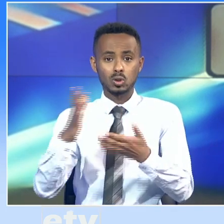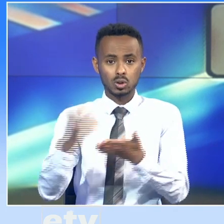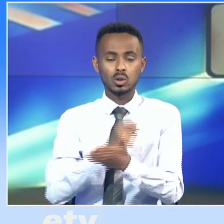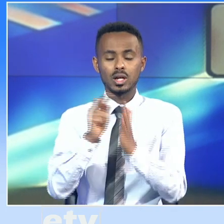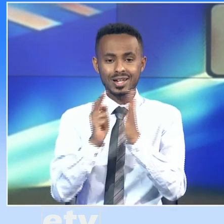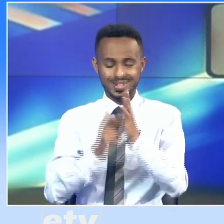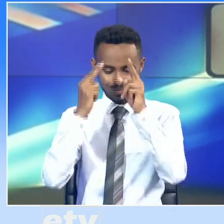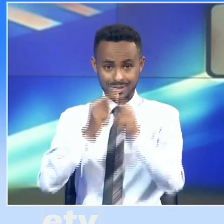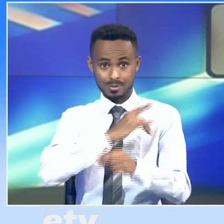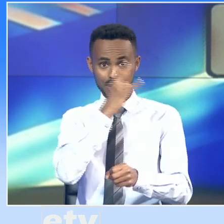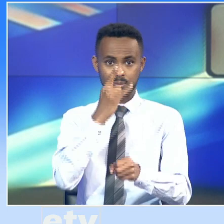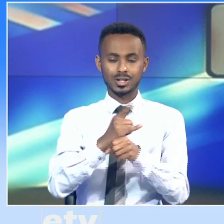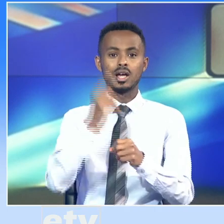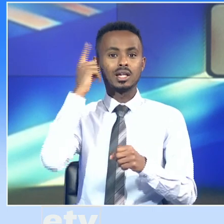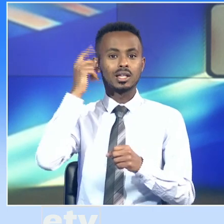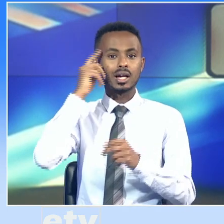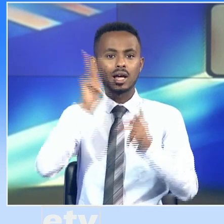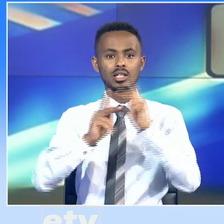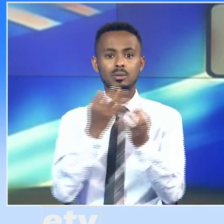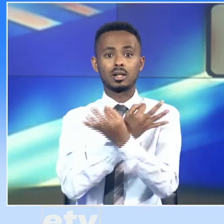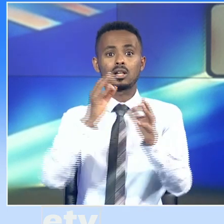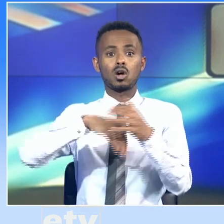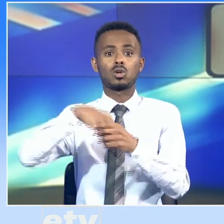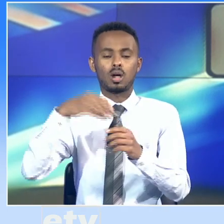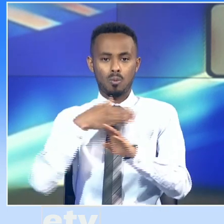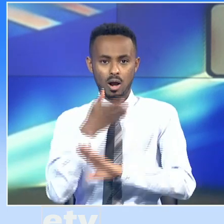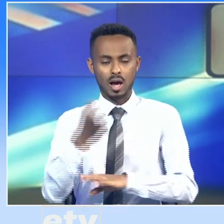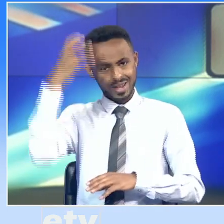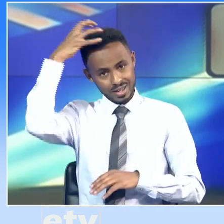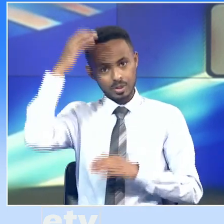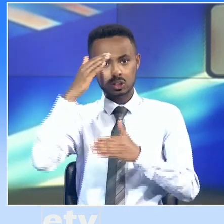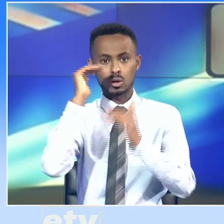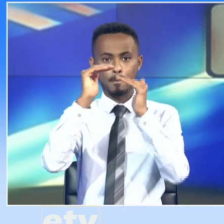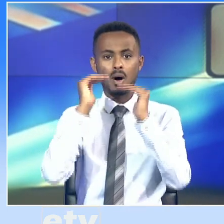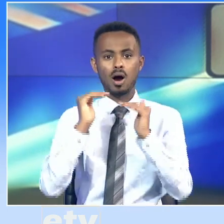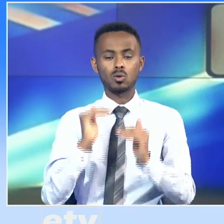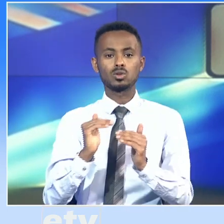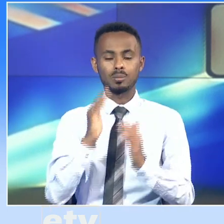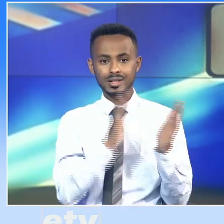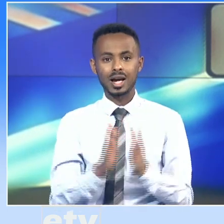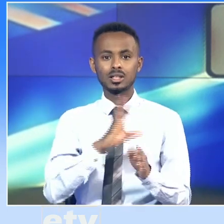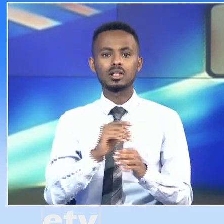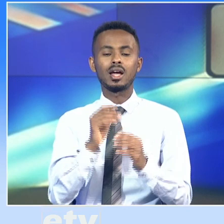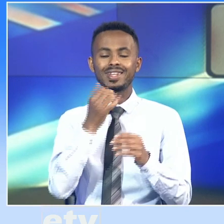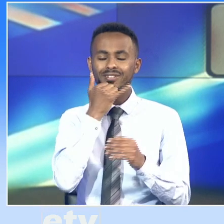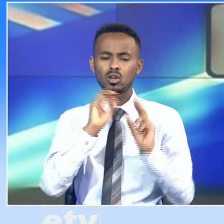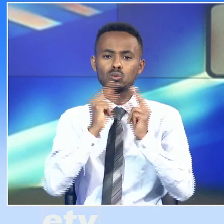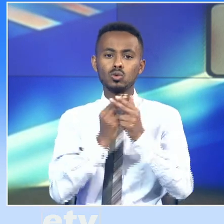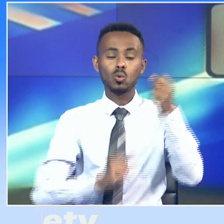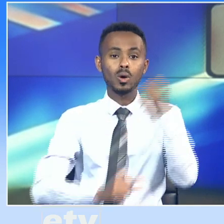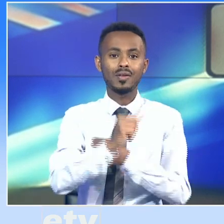የህግ ማስከበር ዘመቻም የትግራይ ህዝብ ነጻ ከወጣ በኋላ የመንግስት መዋቅሮችን መዘርጋትና የጥፋት ቡድኑ